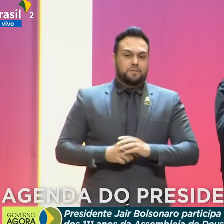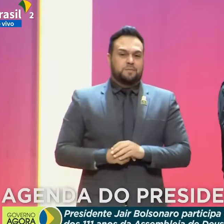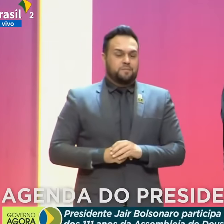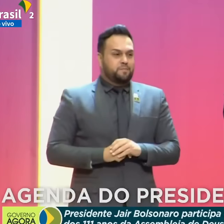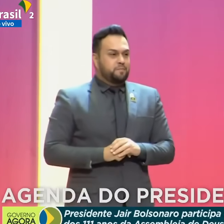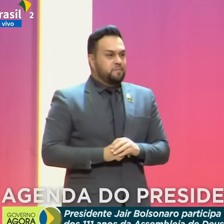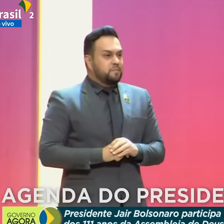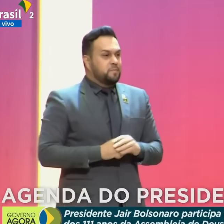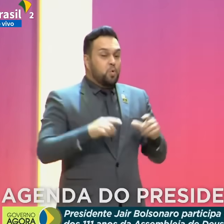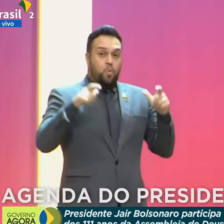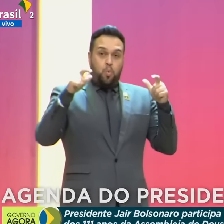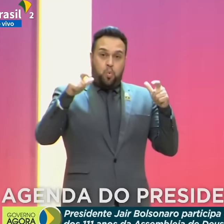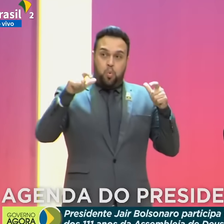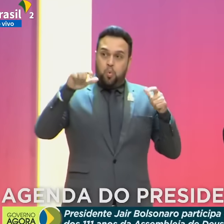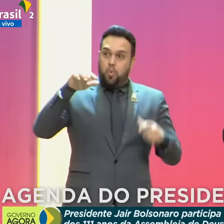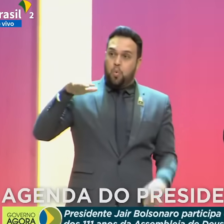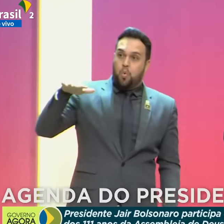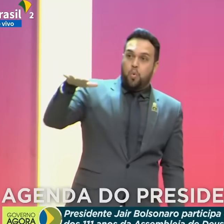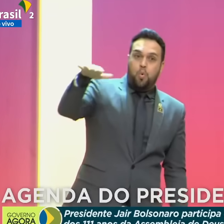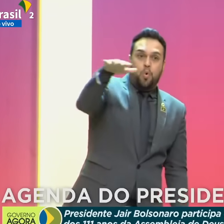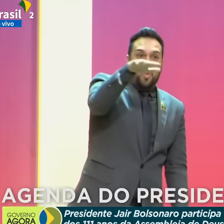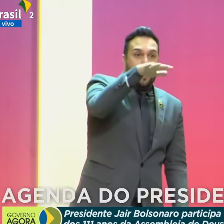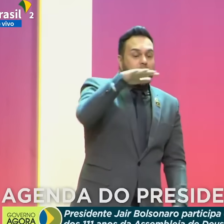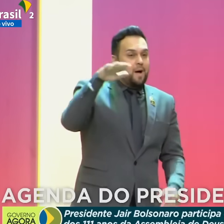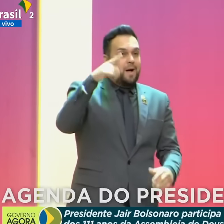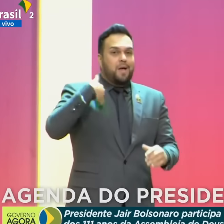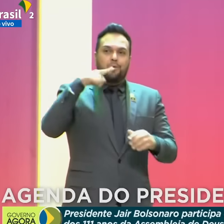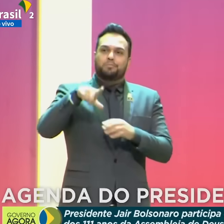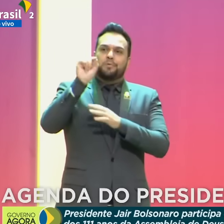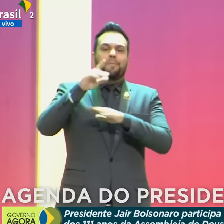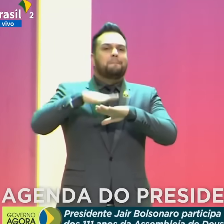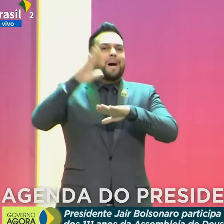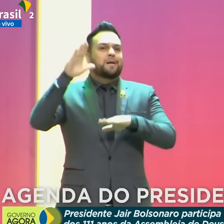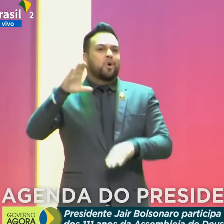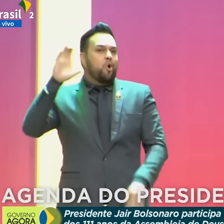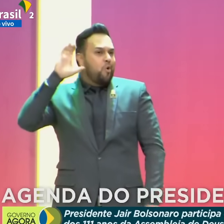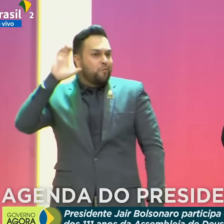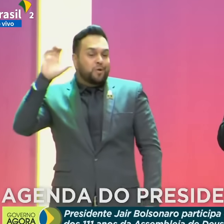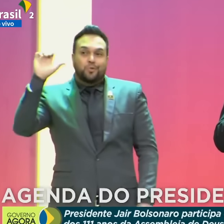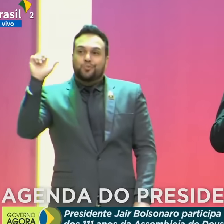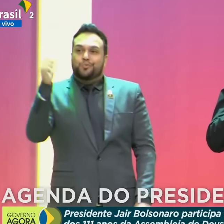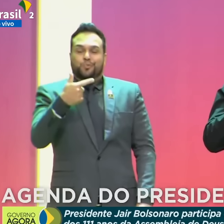Em ambiente como esse, prefiro muito mais ouvir do que falar.